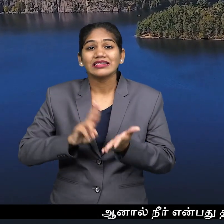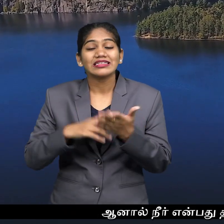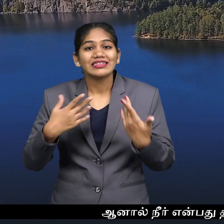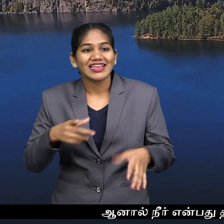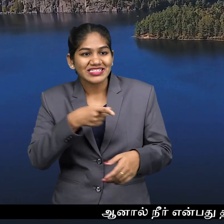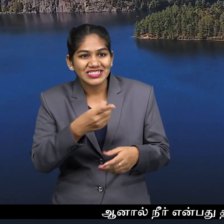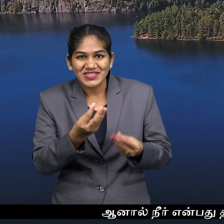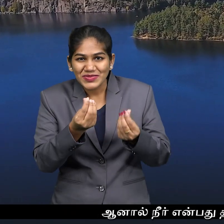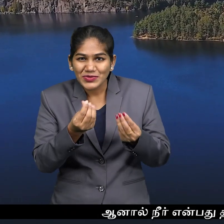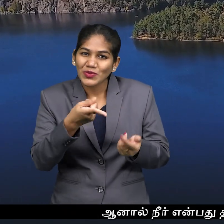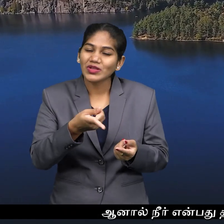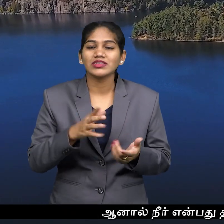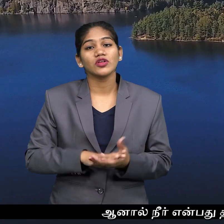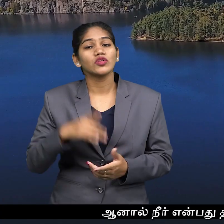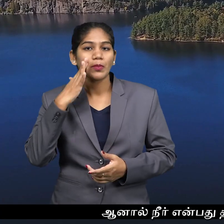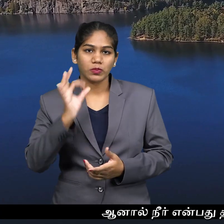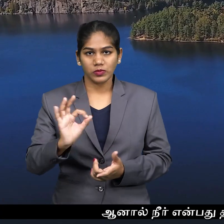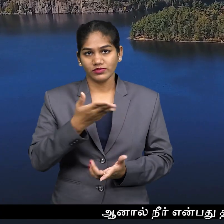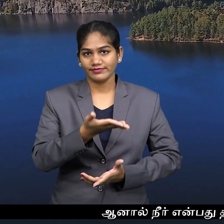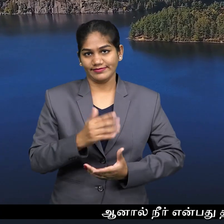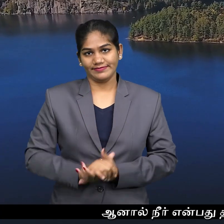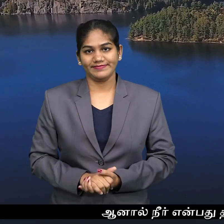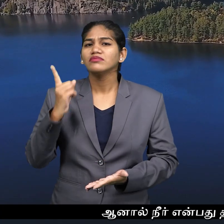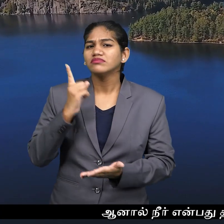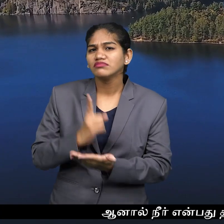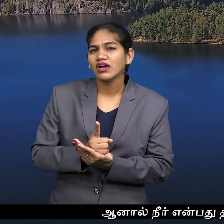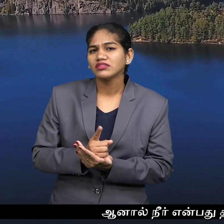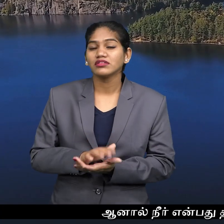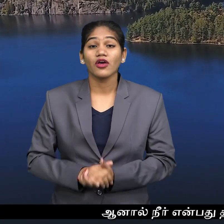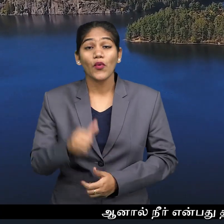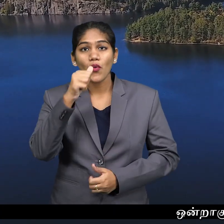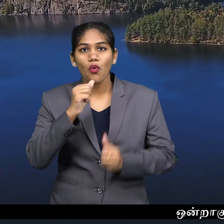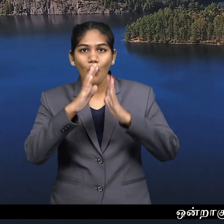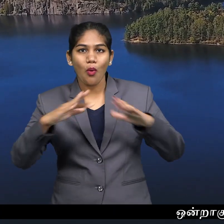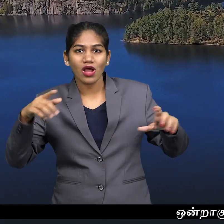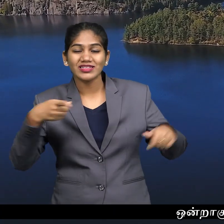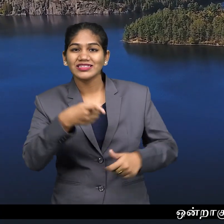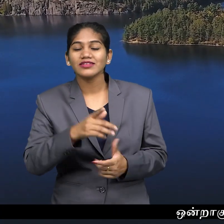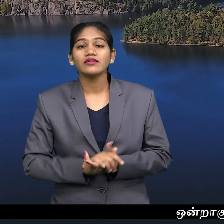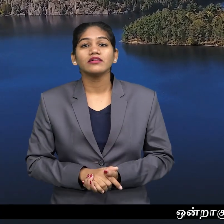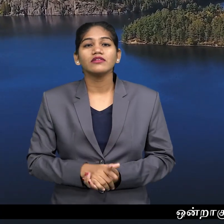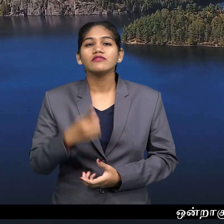ஆனால் நீர் என்பது நிலத்தின் வாழ்க்கையை தீர்மானிக்கும் முக்கிய ஆதாரங்களில் ஒன்றாகும்.